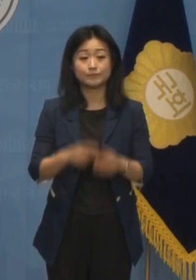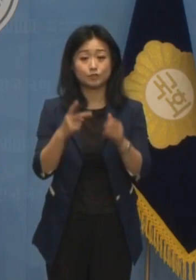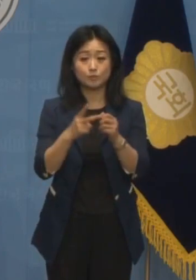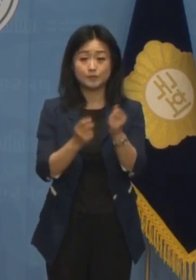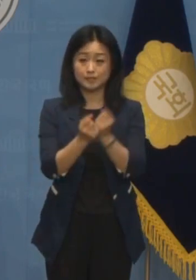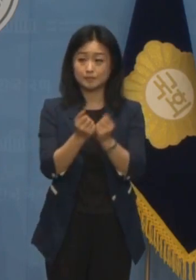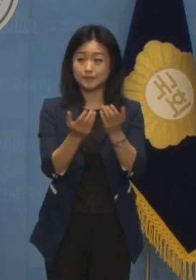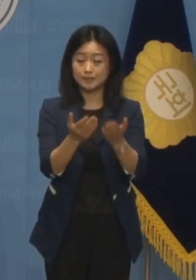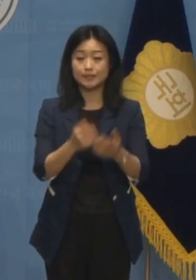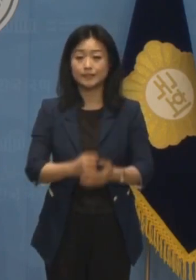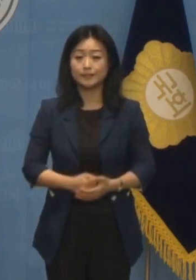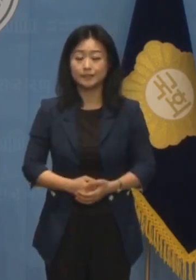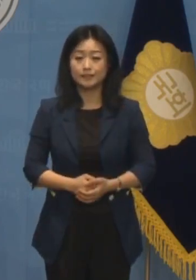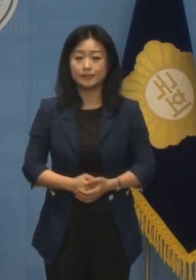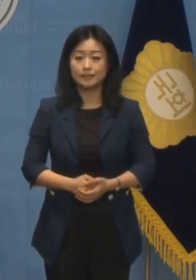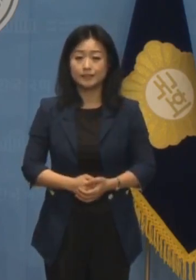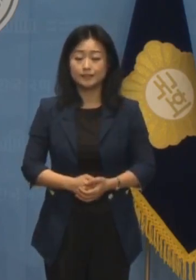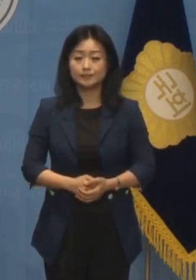번째입니다